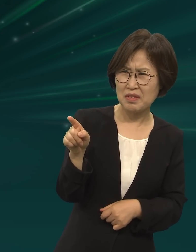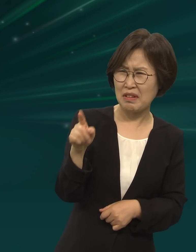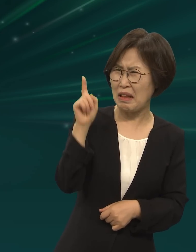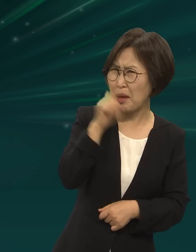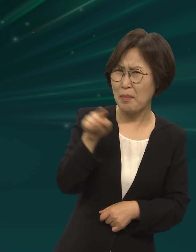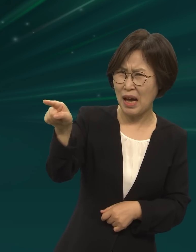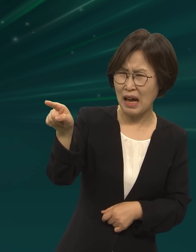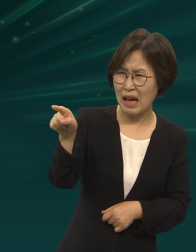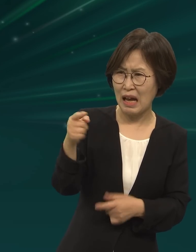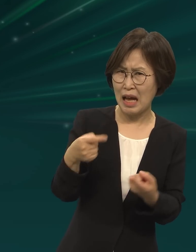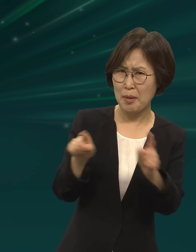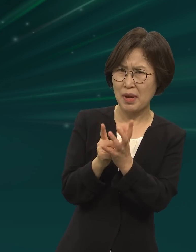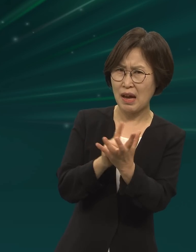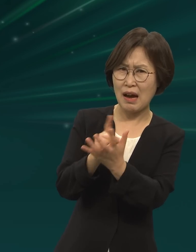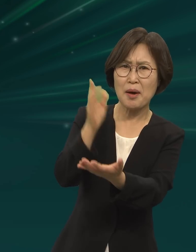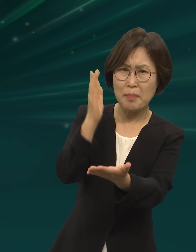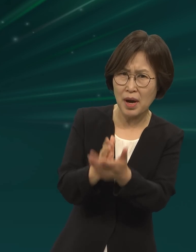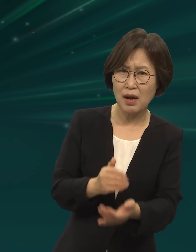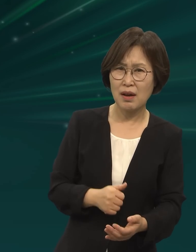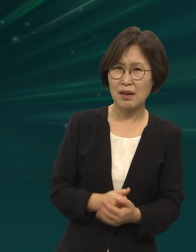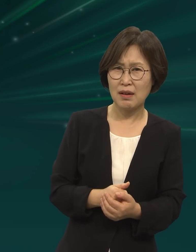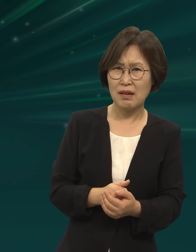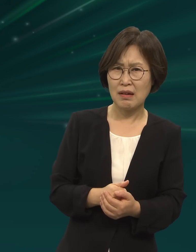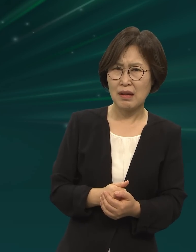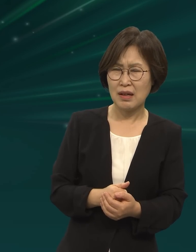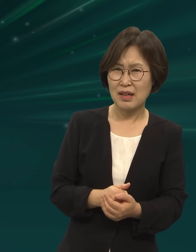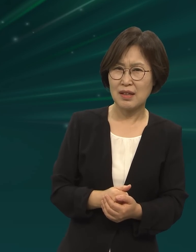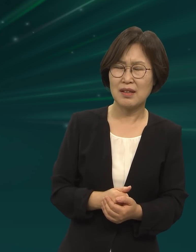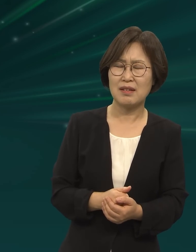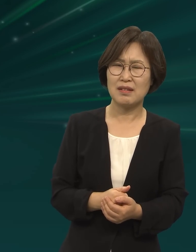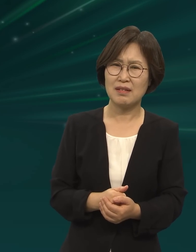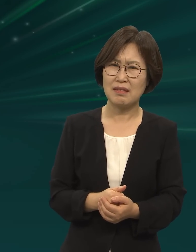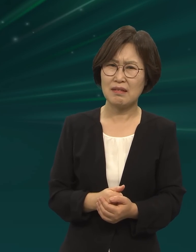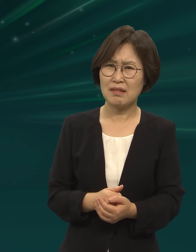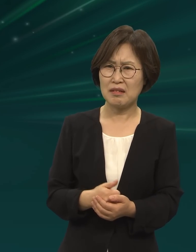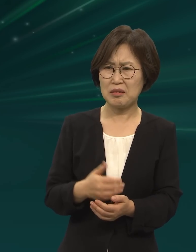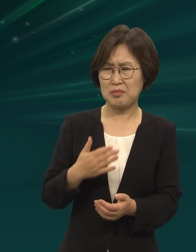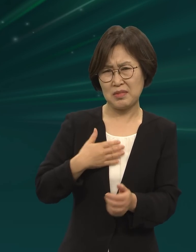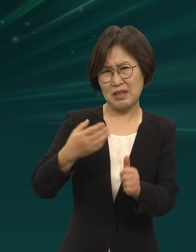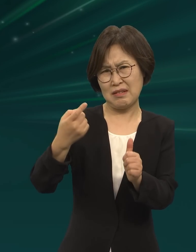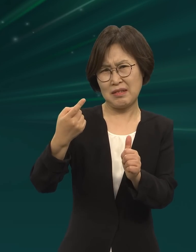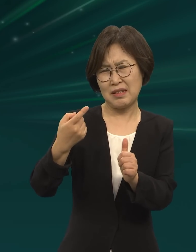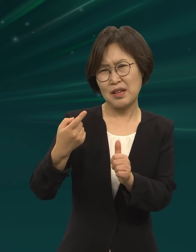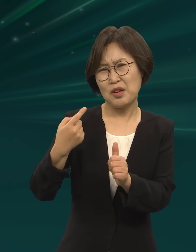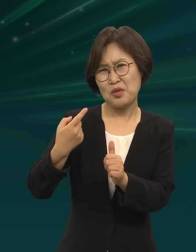놈이랑 놀지 마라. 놀면 나 죽는다. 이 사투리가 나왔네요.